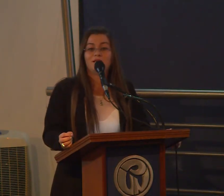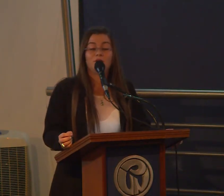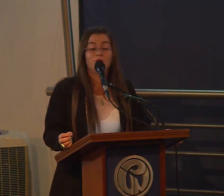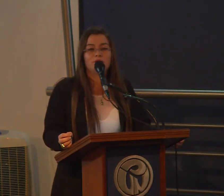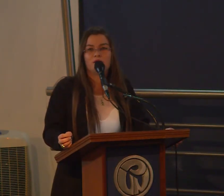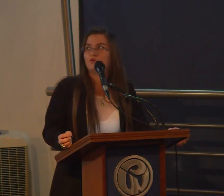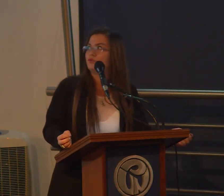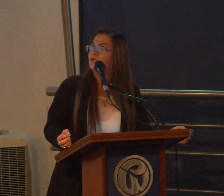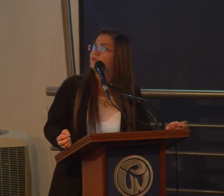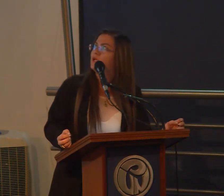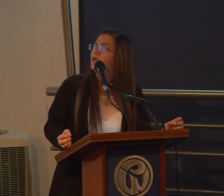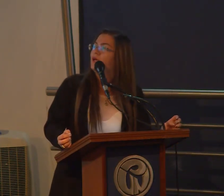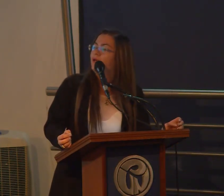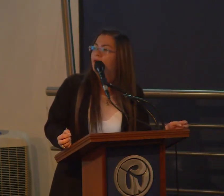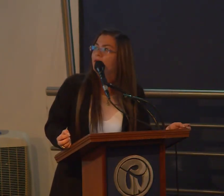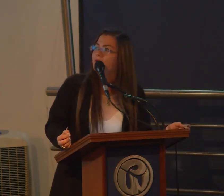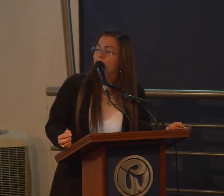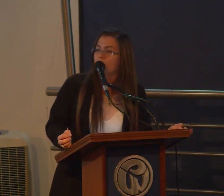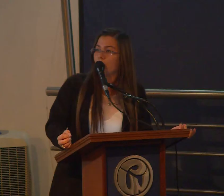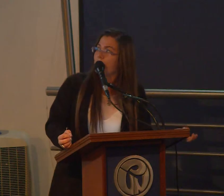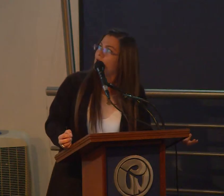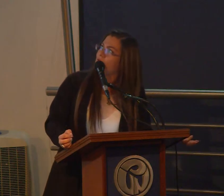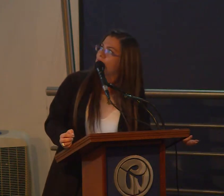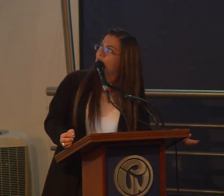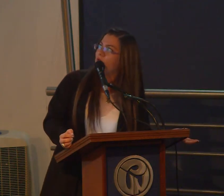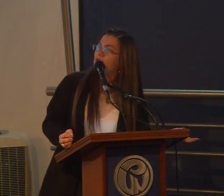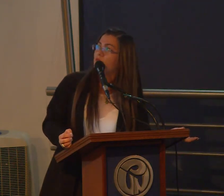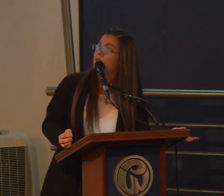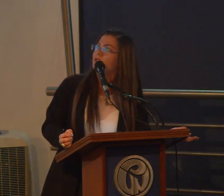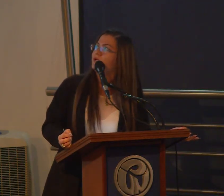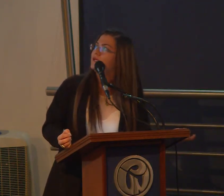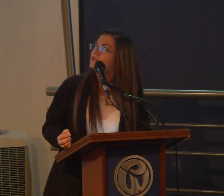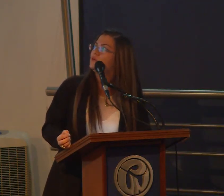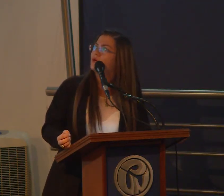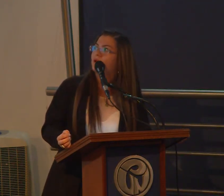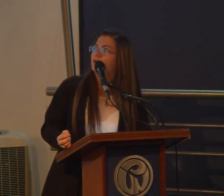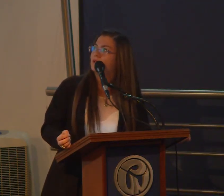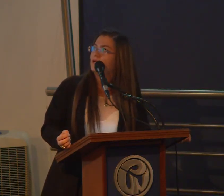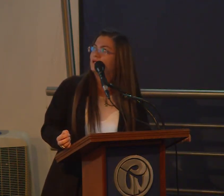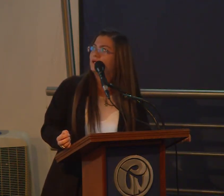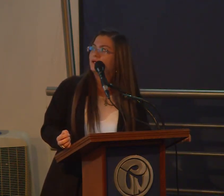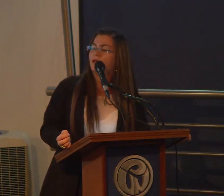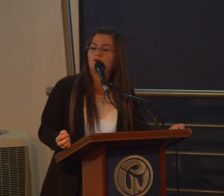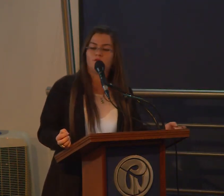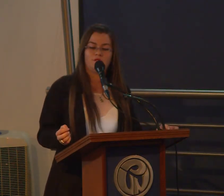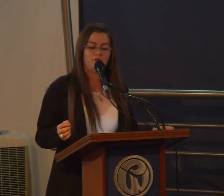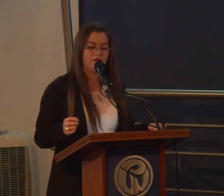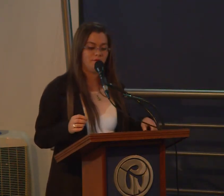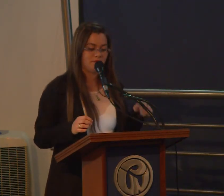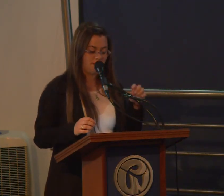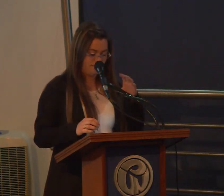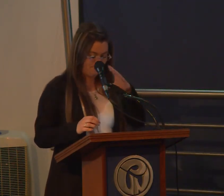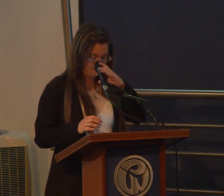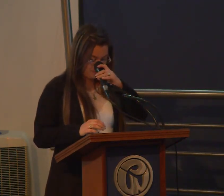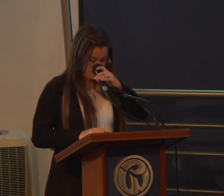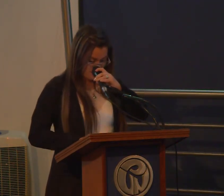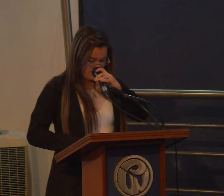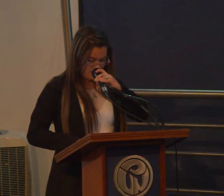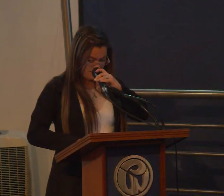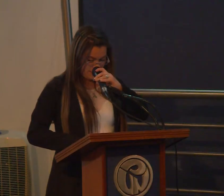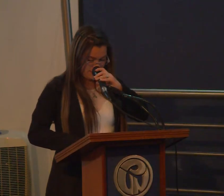Bueno, el arte como desarrollo humano. Surgen las subcategorías como crear el día a día y reconociendo la diversidad.